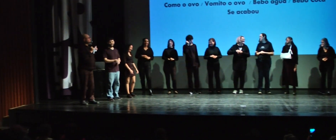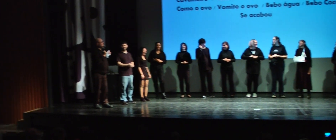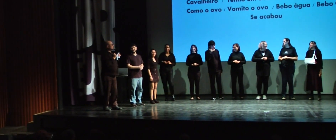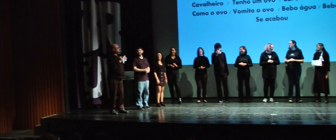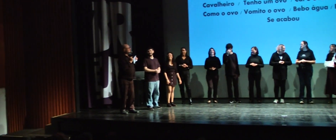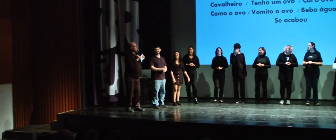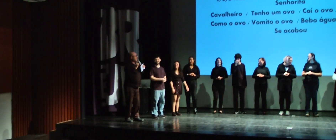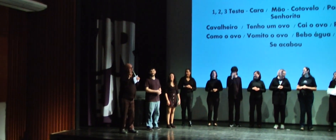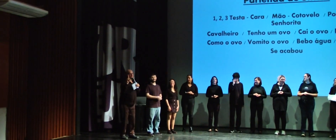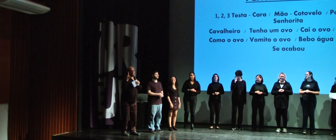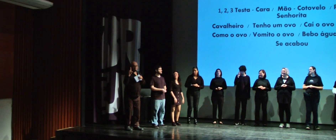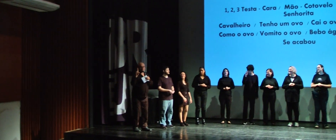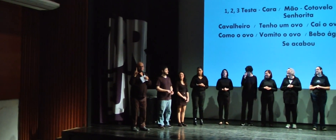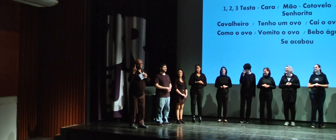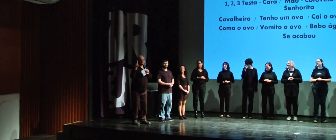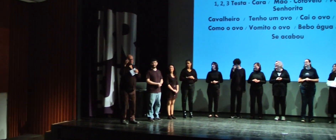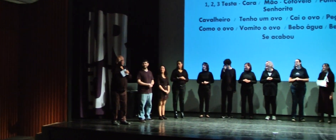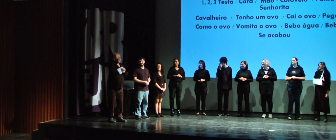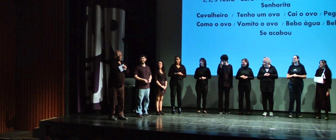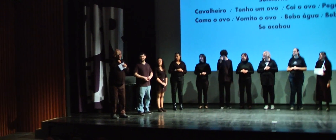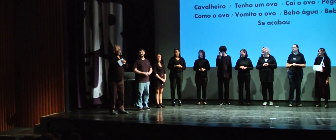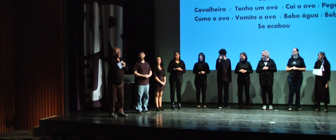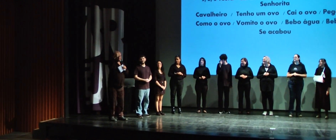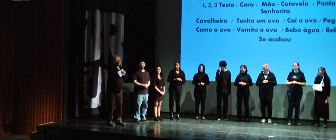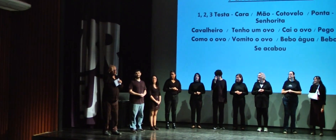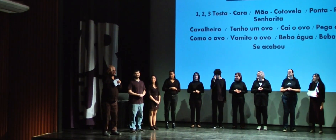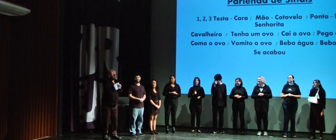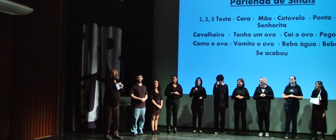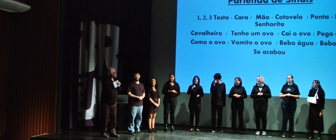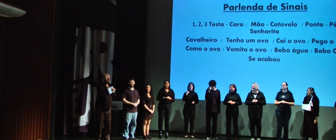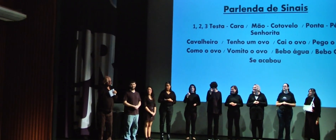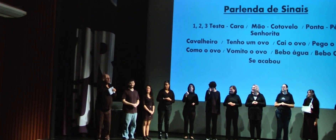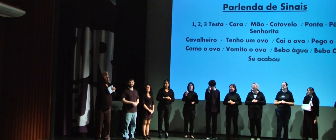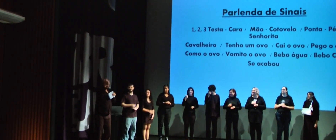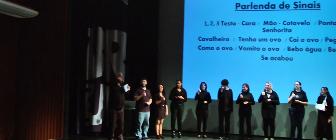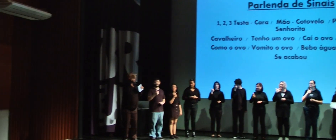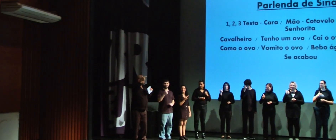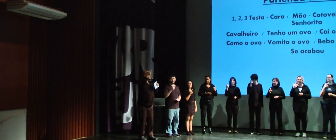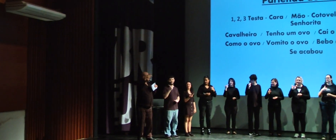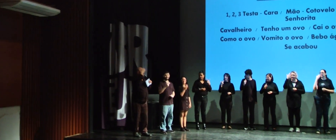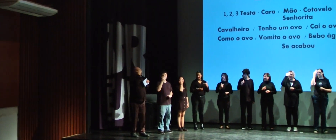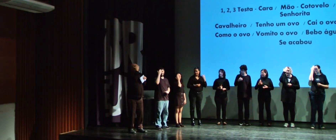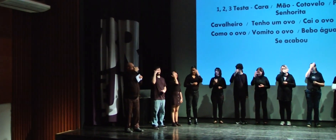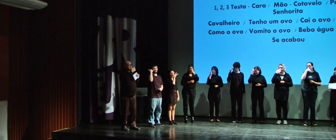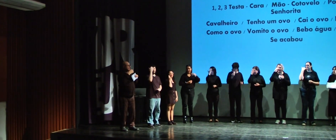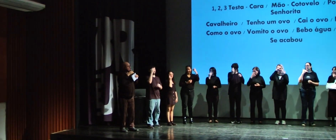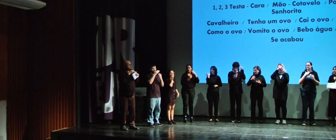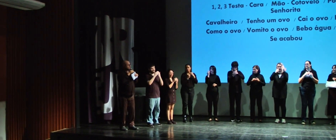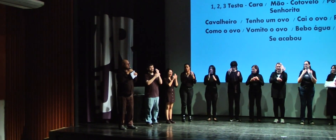ver. Atenção. A gente começa pelo polegar. Rapidinho. Um, dois, três, testa, cara, mão,